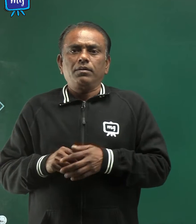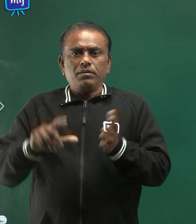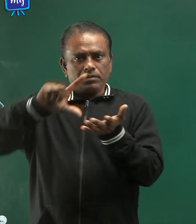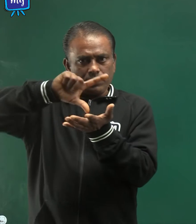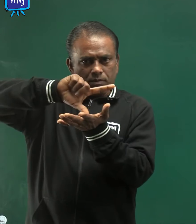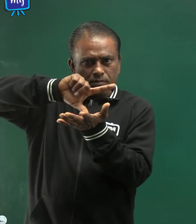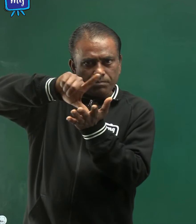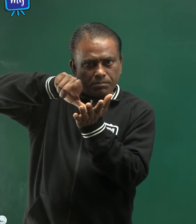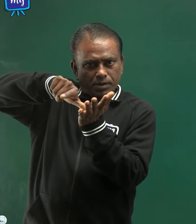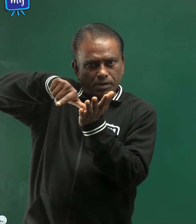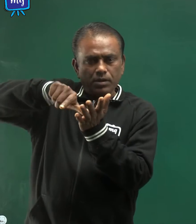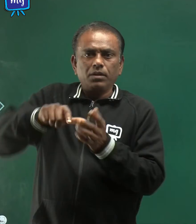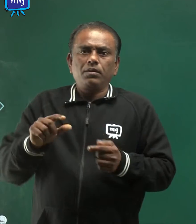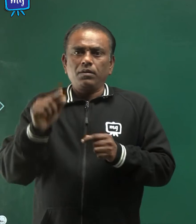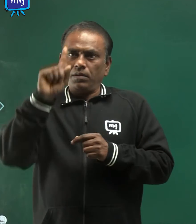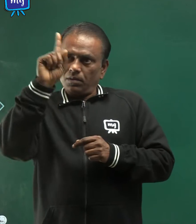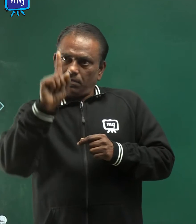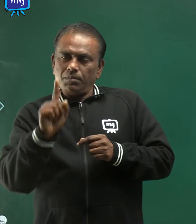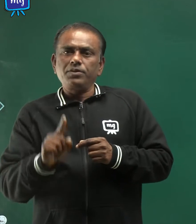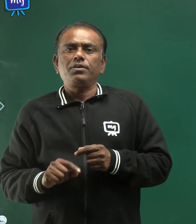प्रकार, पेंसिल,